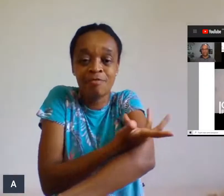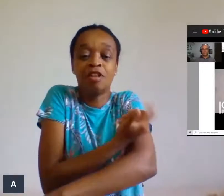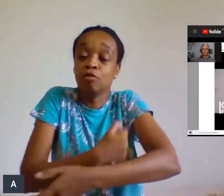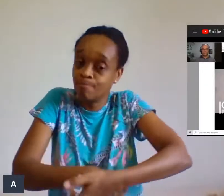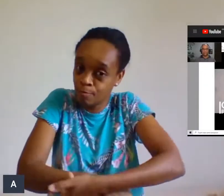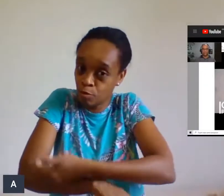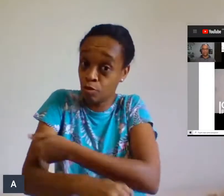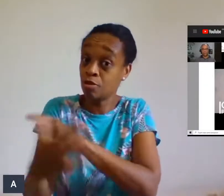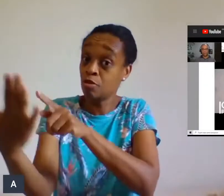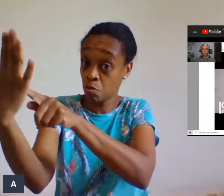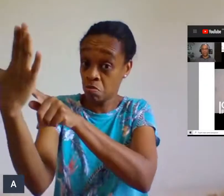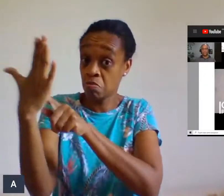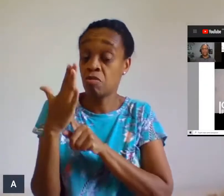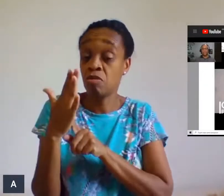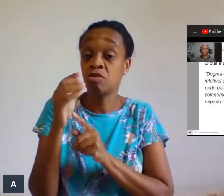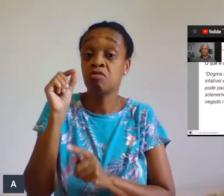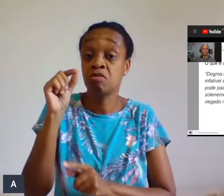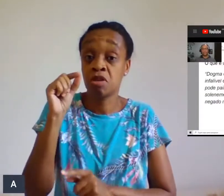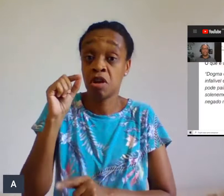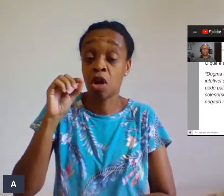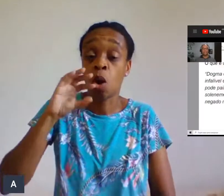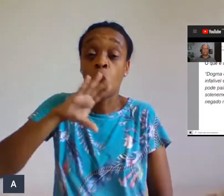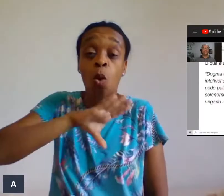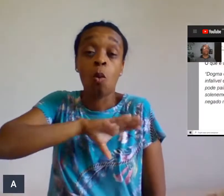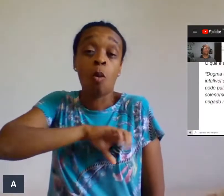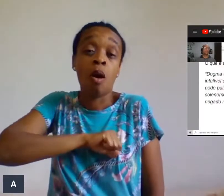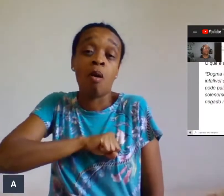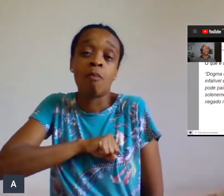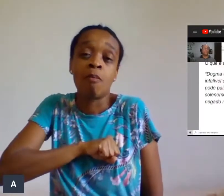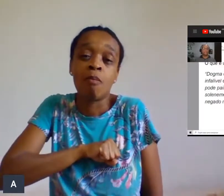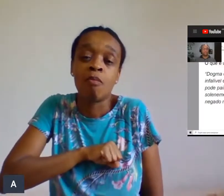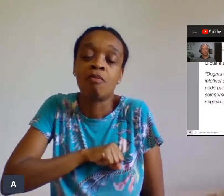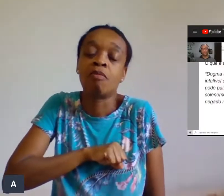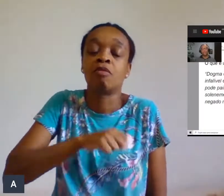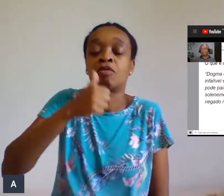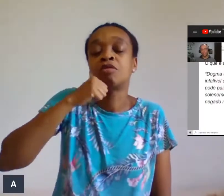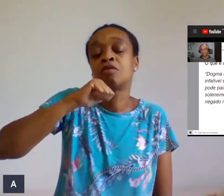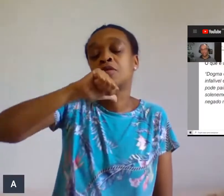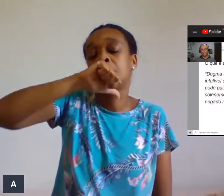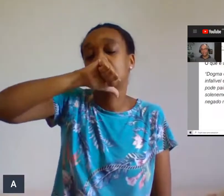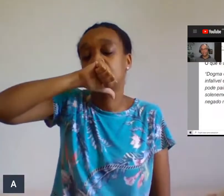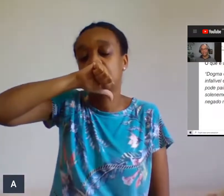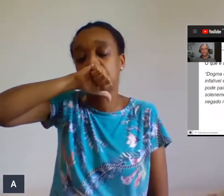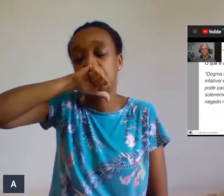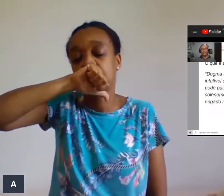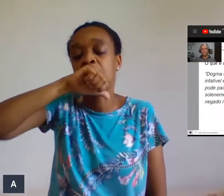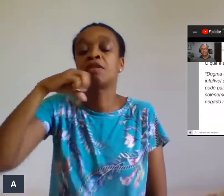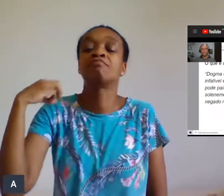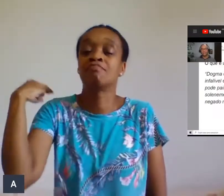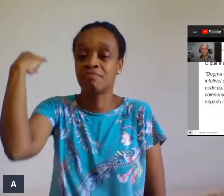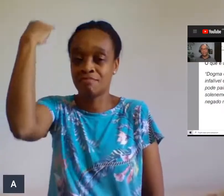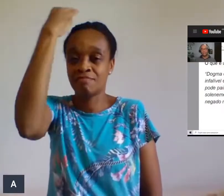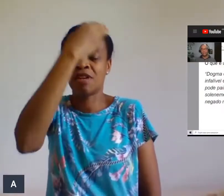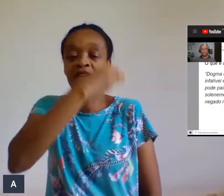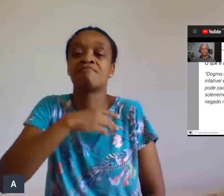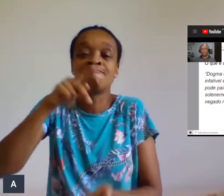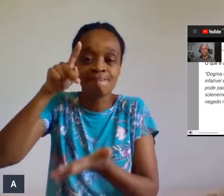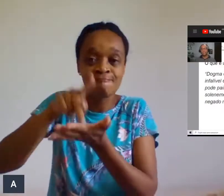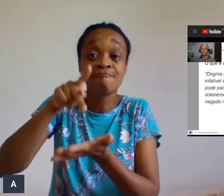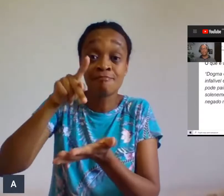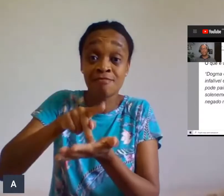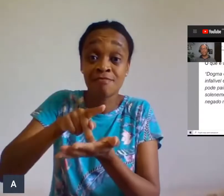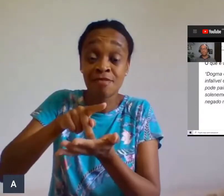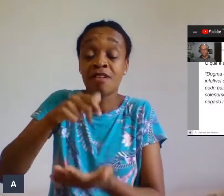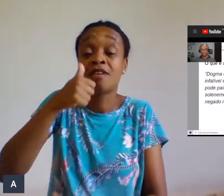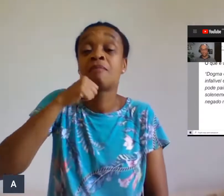mostra o amor de uma mãe em sua plenitude completa. E Maria, de fato, é